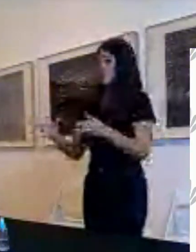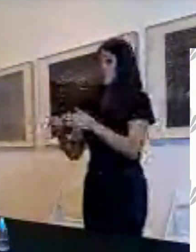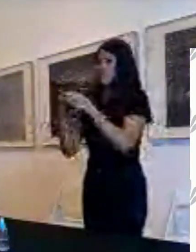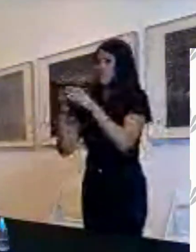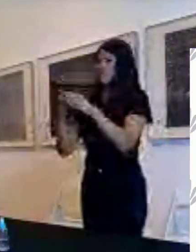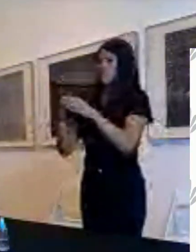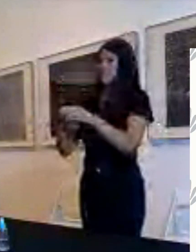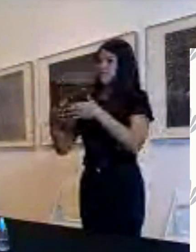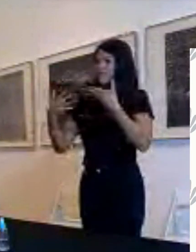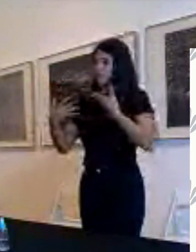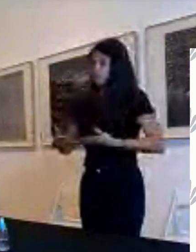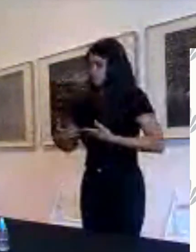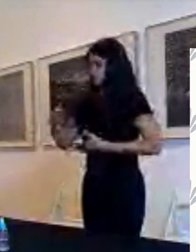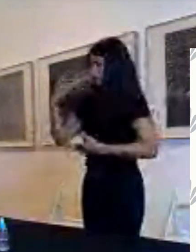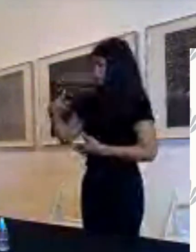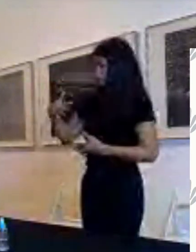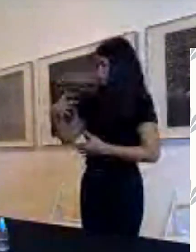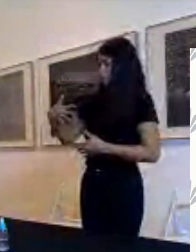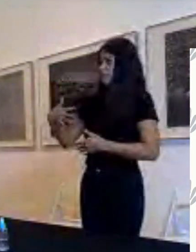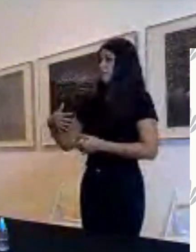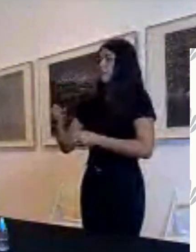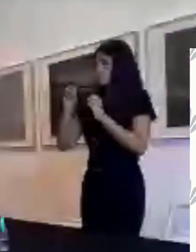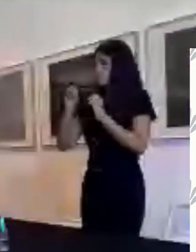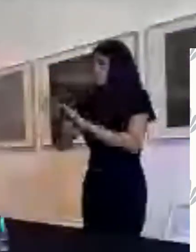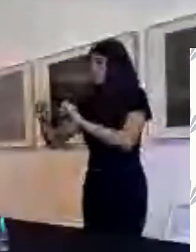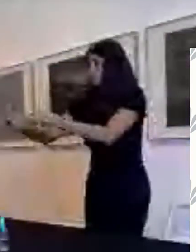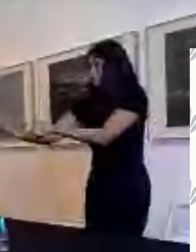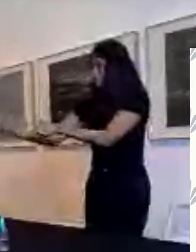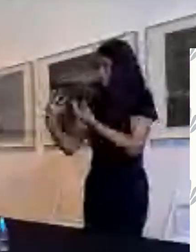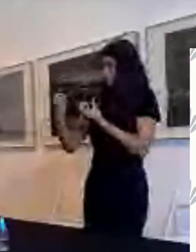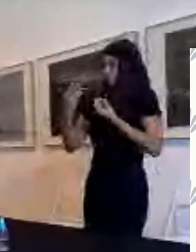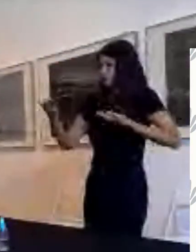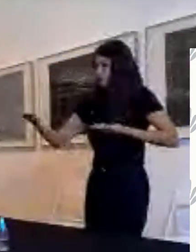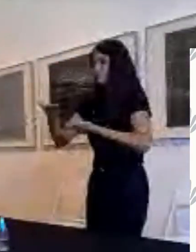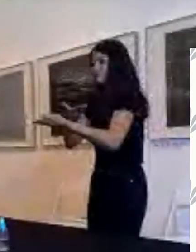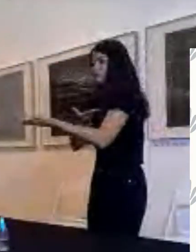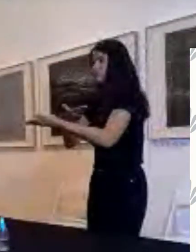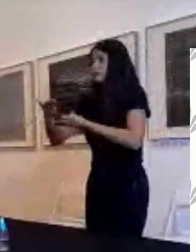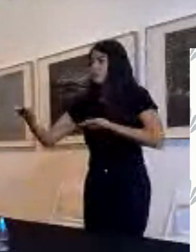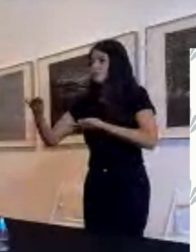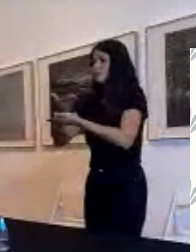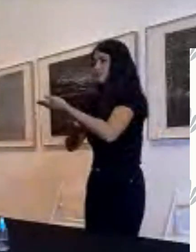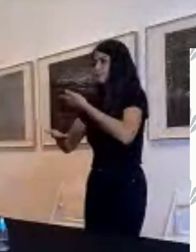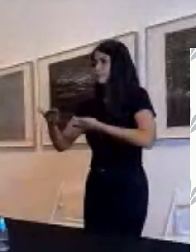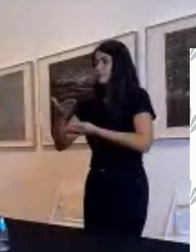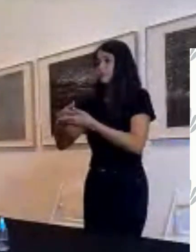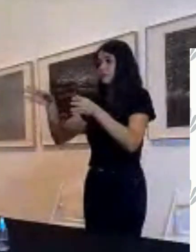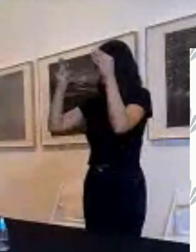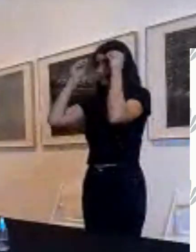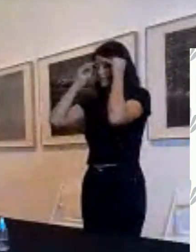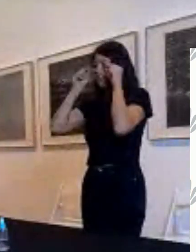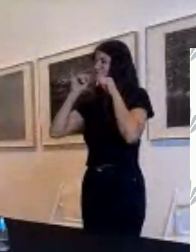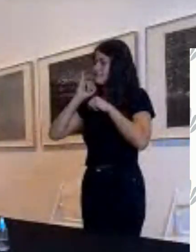¿verdad?, y en un traspaso de conocimiento, porque esto siempre fue un trabajo muy de